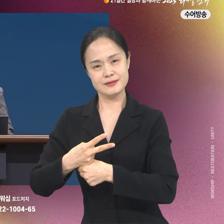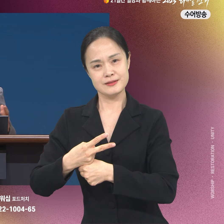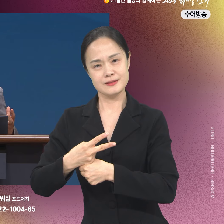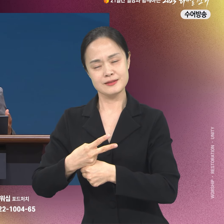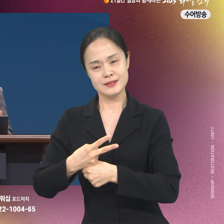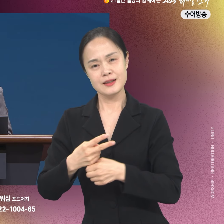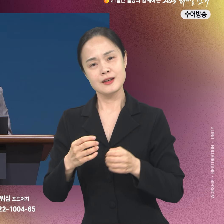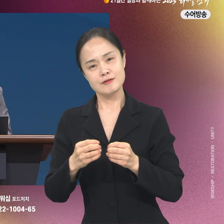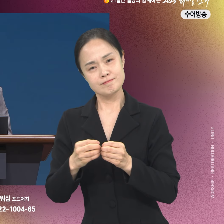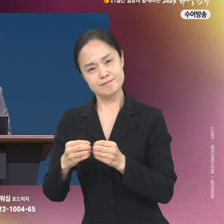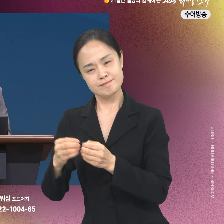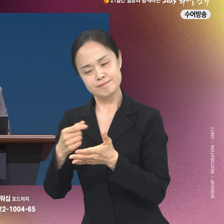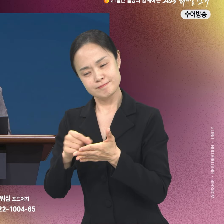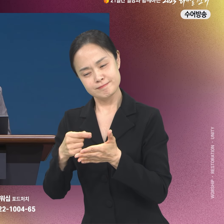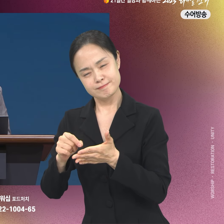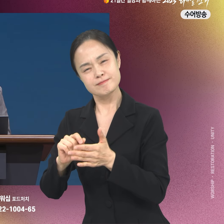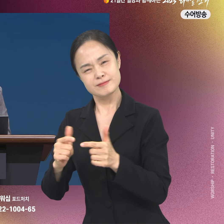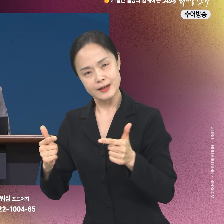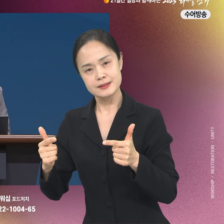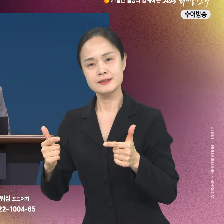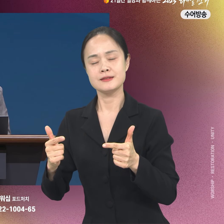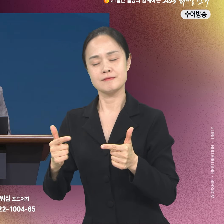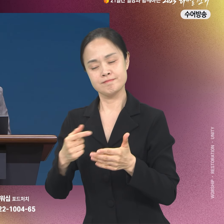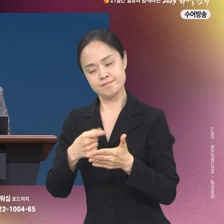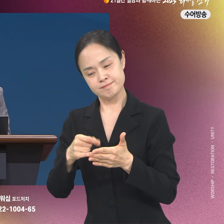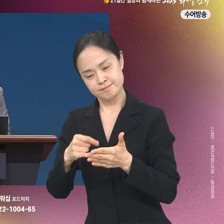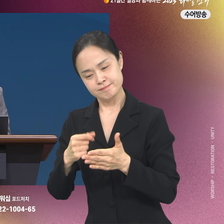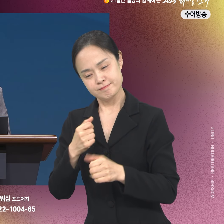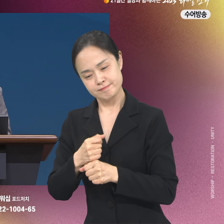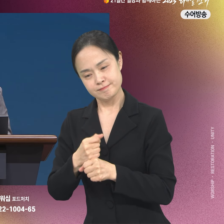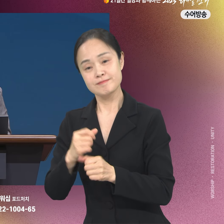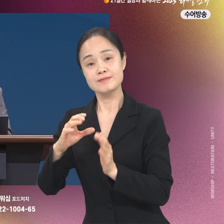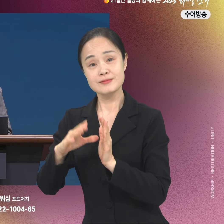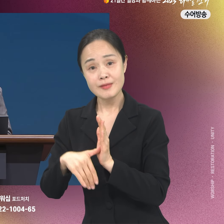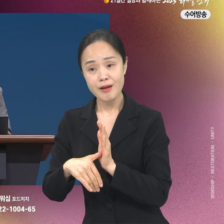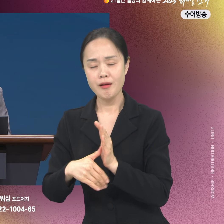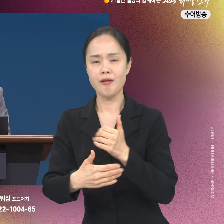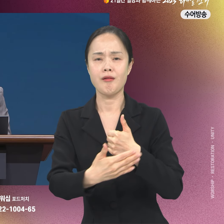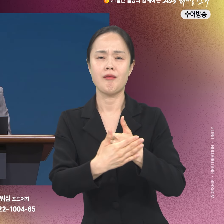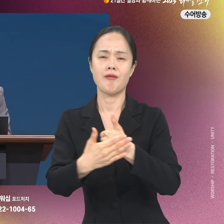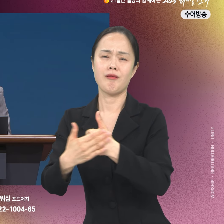주변에 많은 분들의 도움이 있었어요. 일가 친척부터